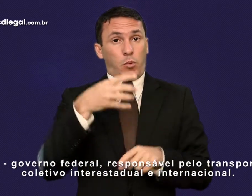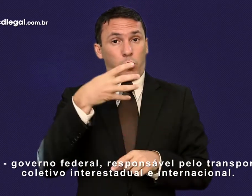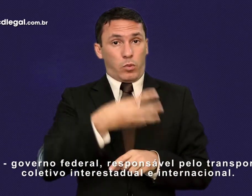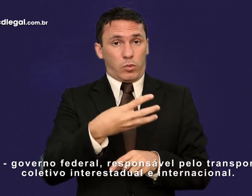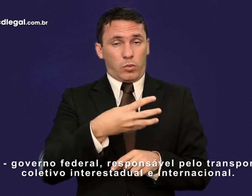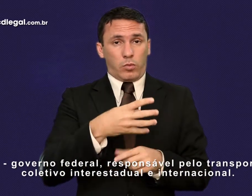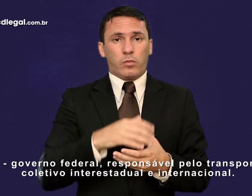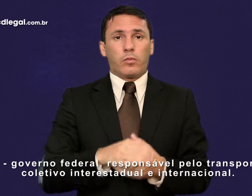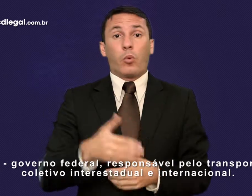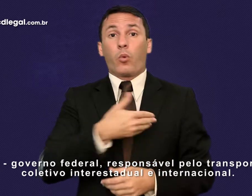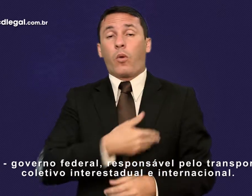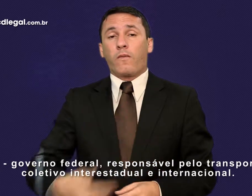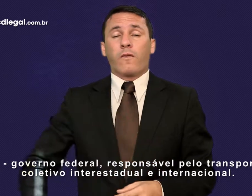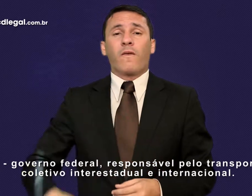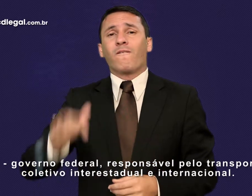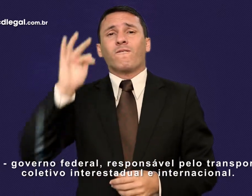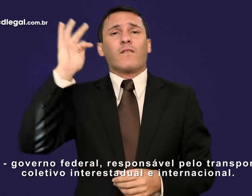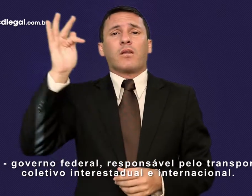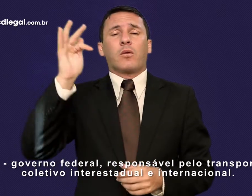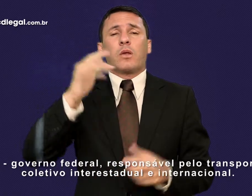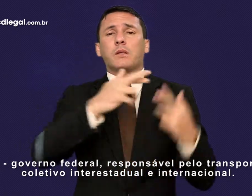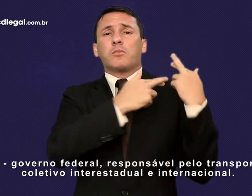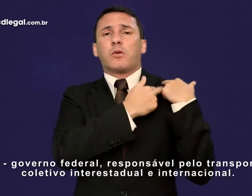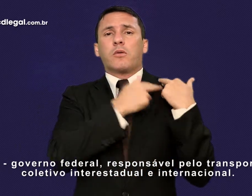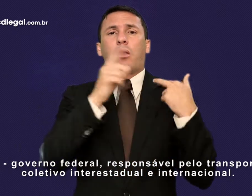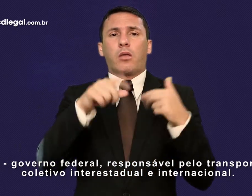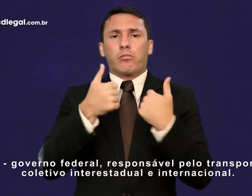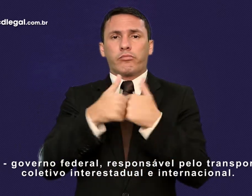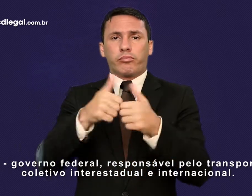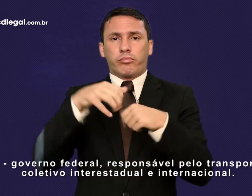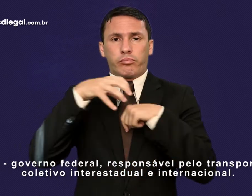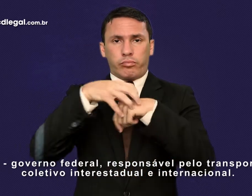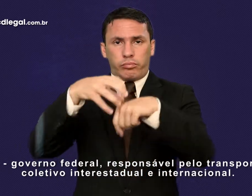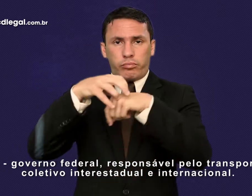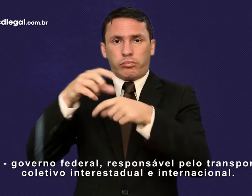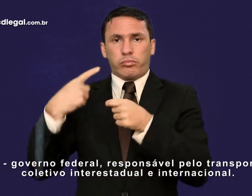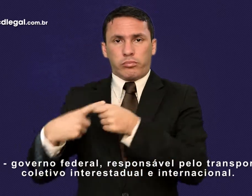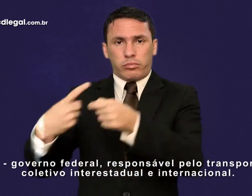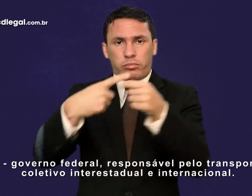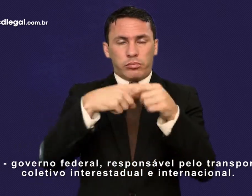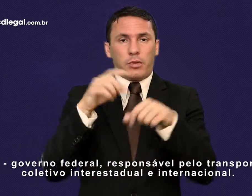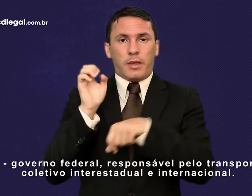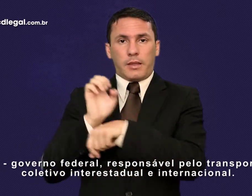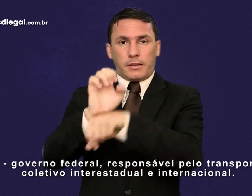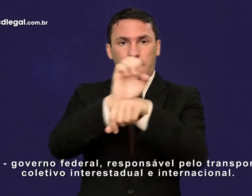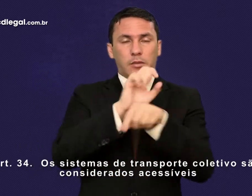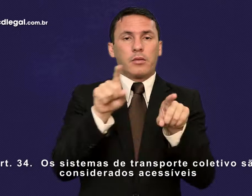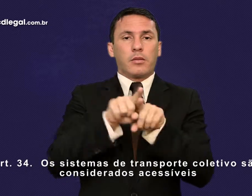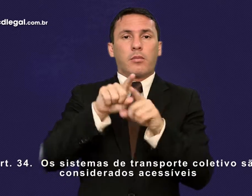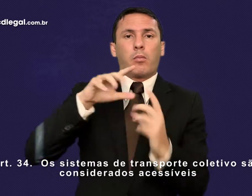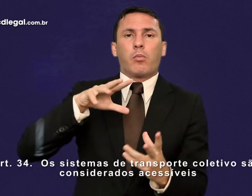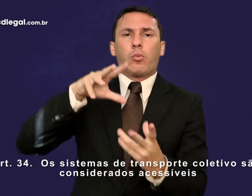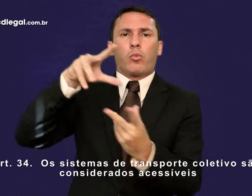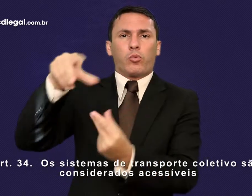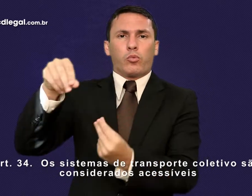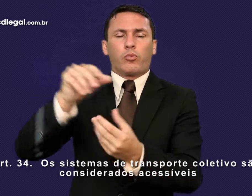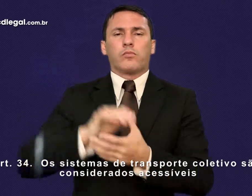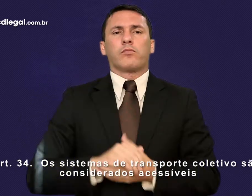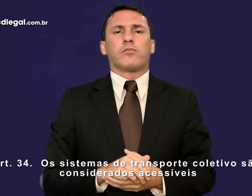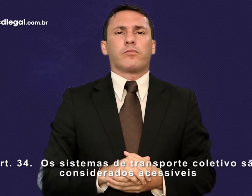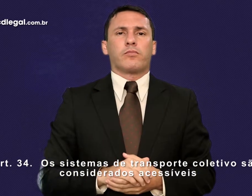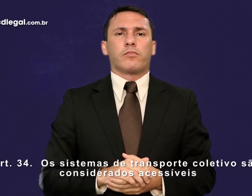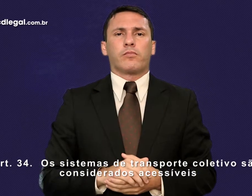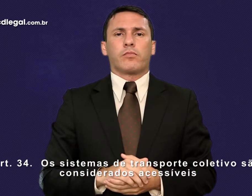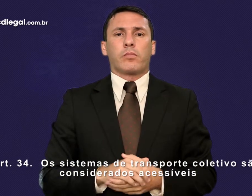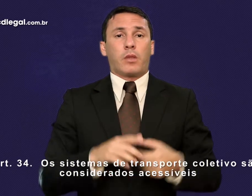4. Governo Federal, responsável pelo transporte coletivo interestadual e internacional. Artigo